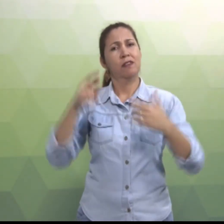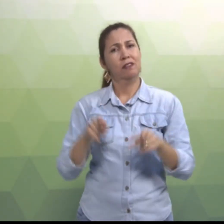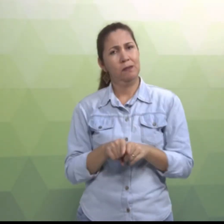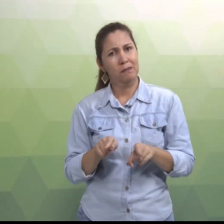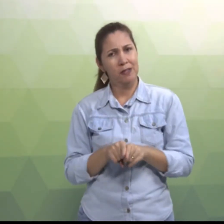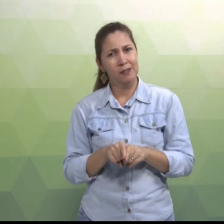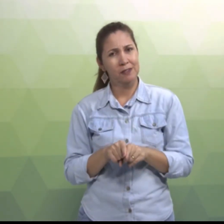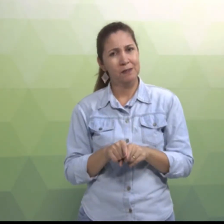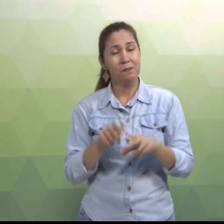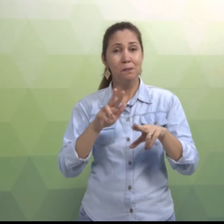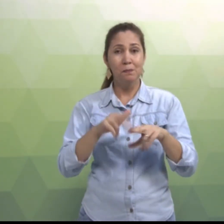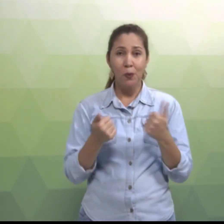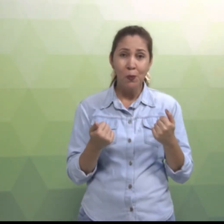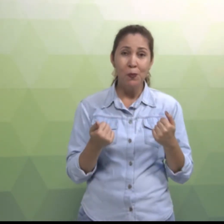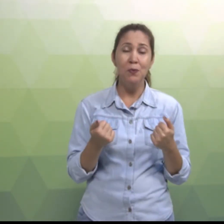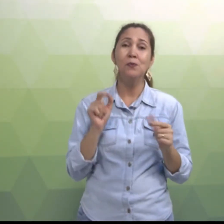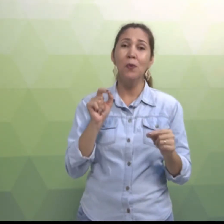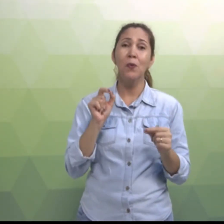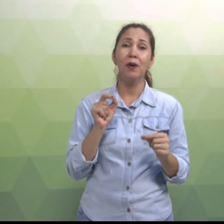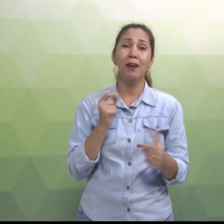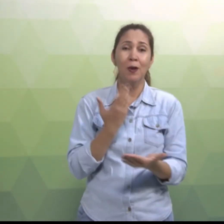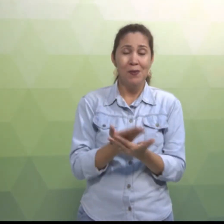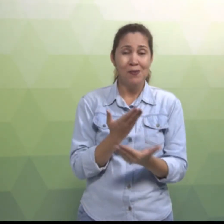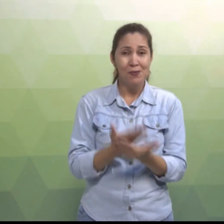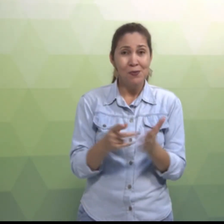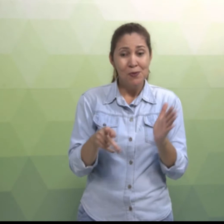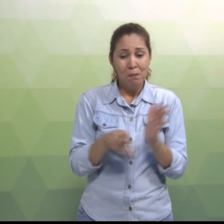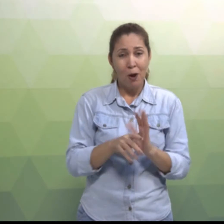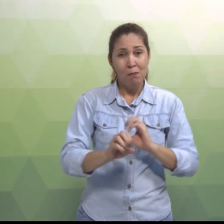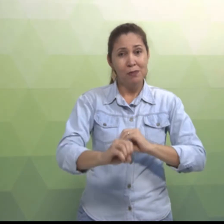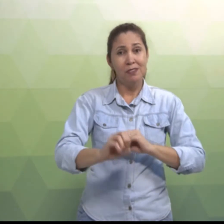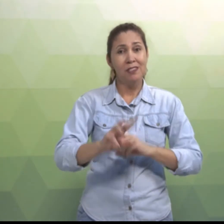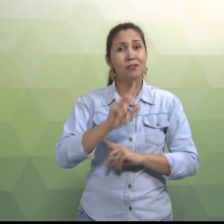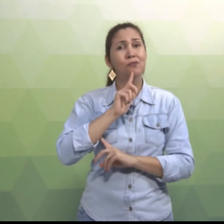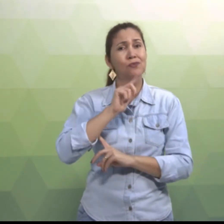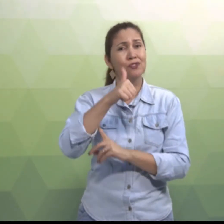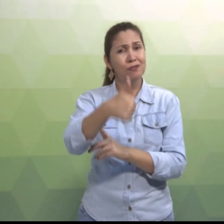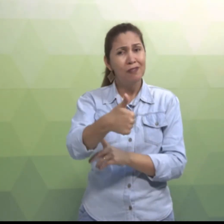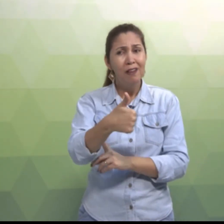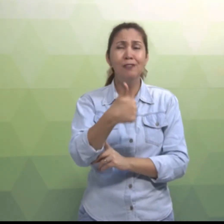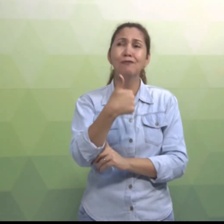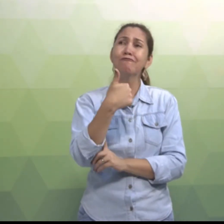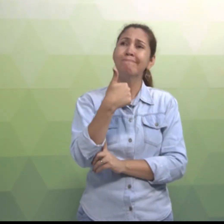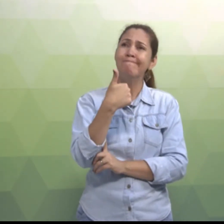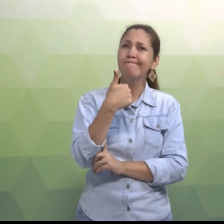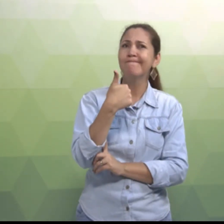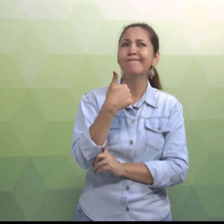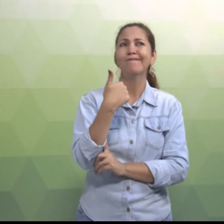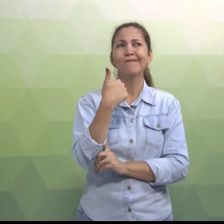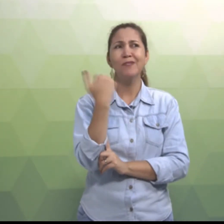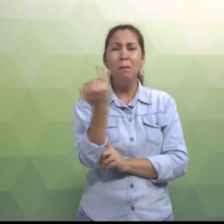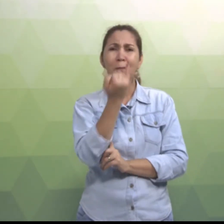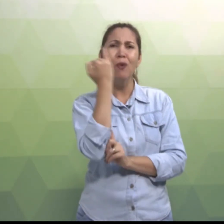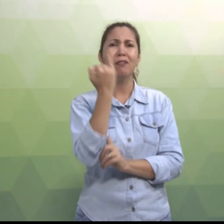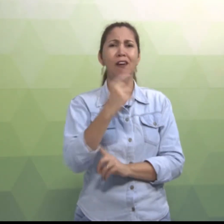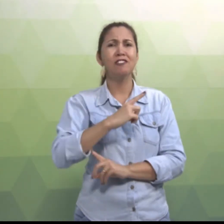e desenvolver. Então, por isso, o ensino da língua de sinais como L1 é de